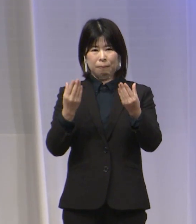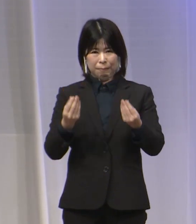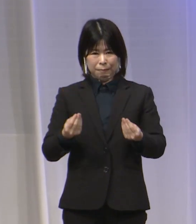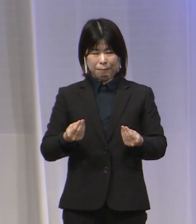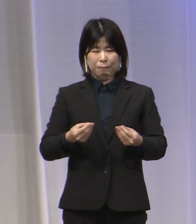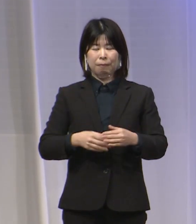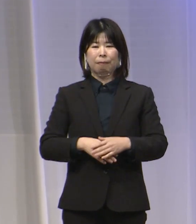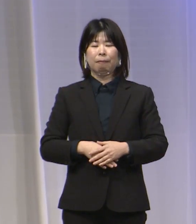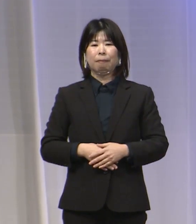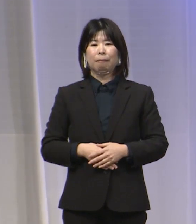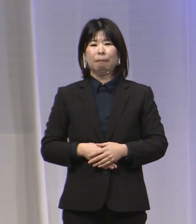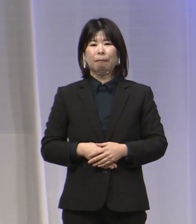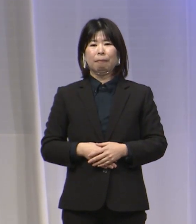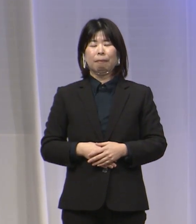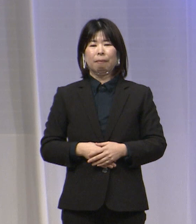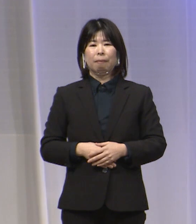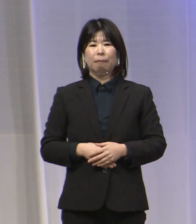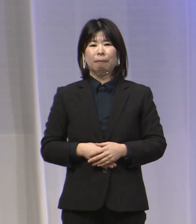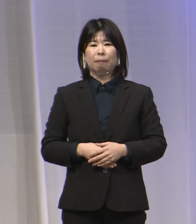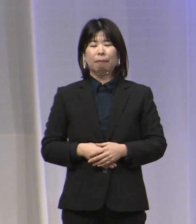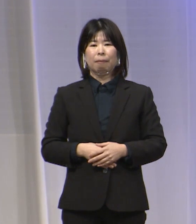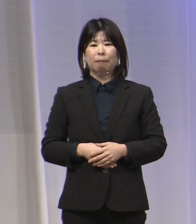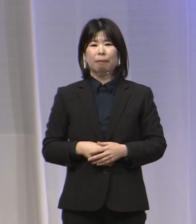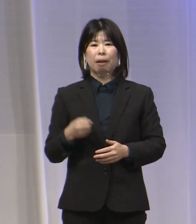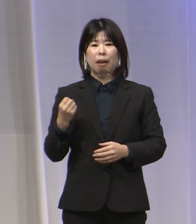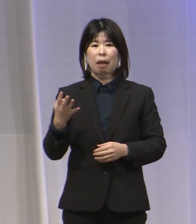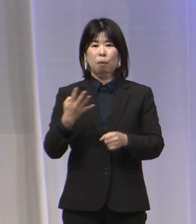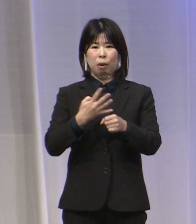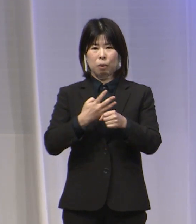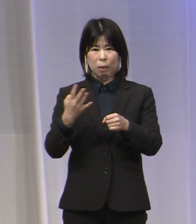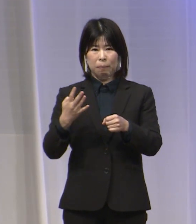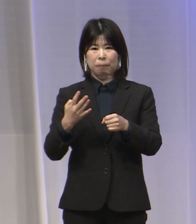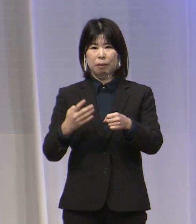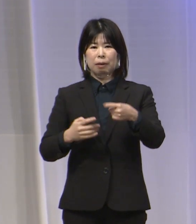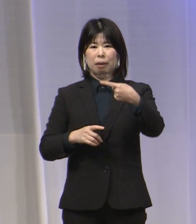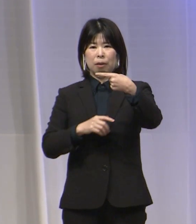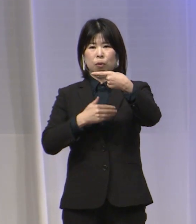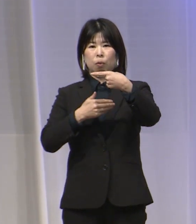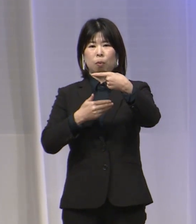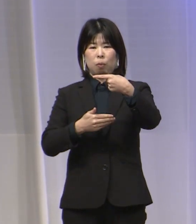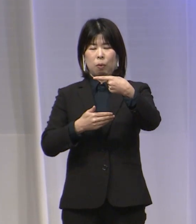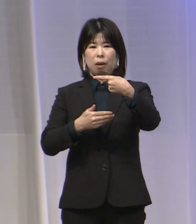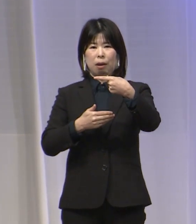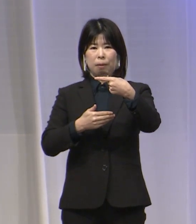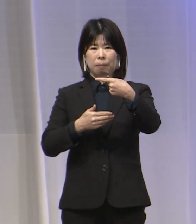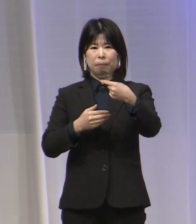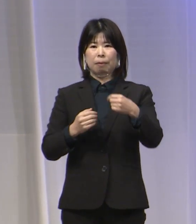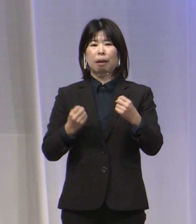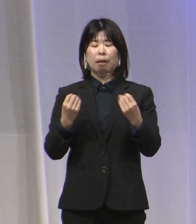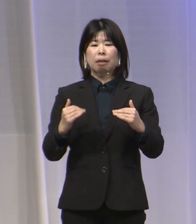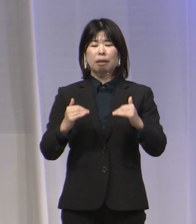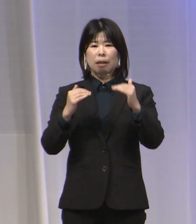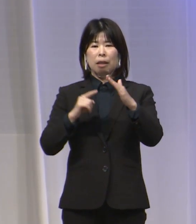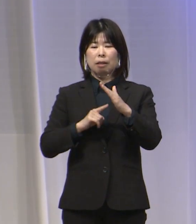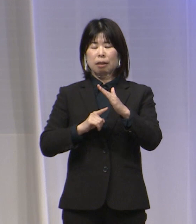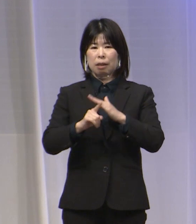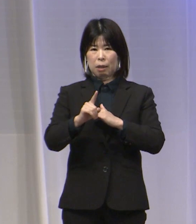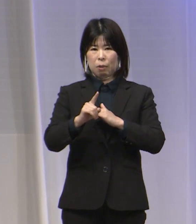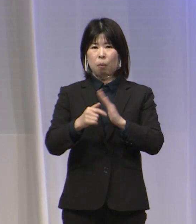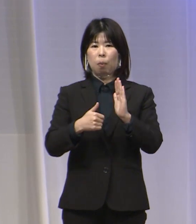とさせていただきます例は4年1月9日新成人